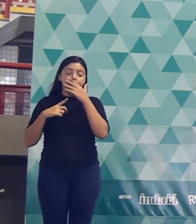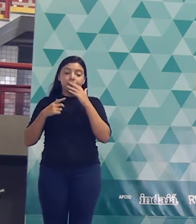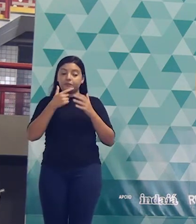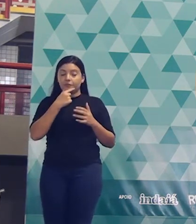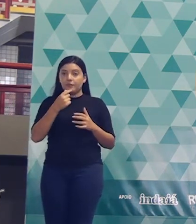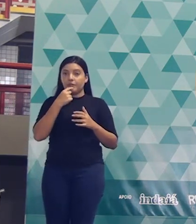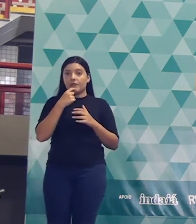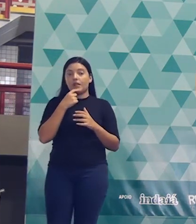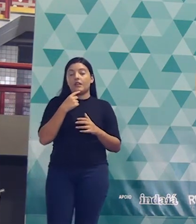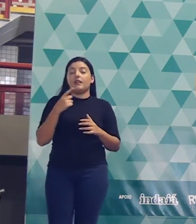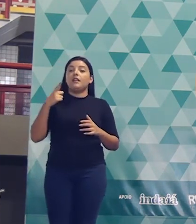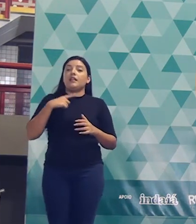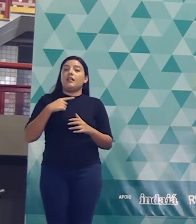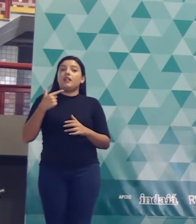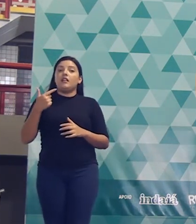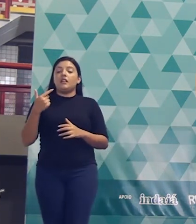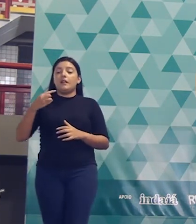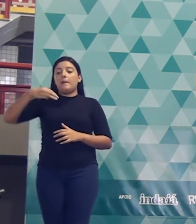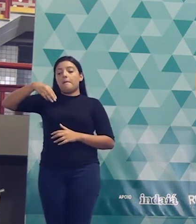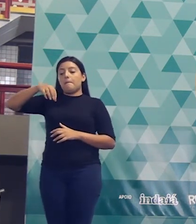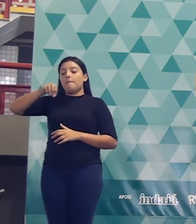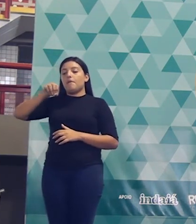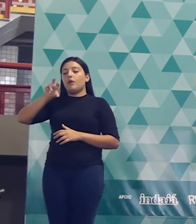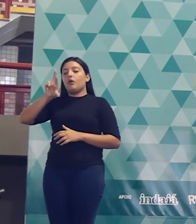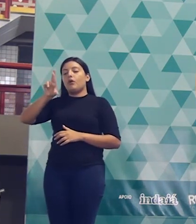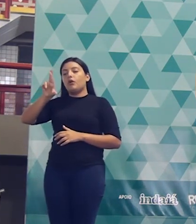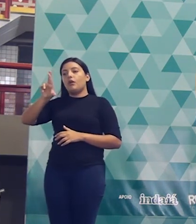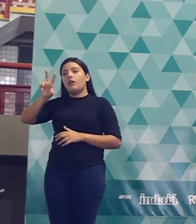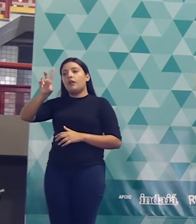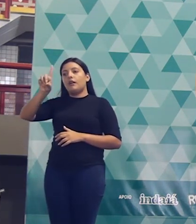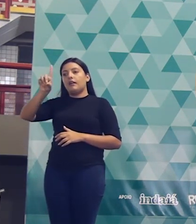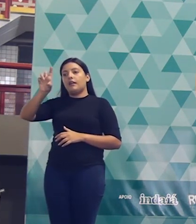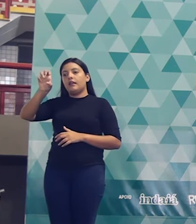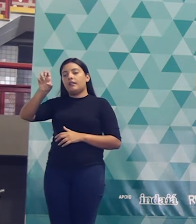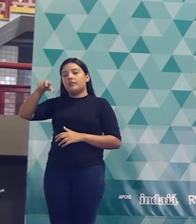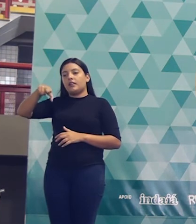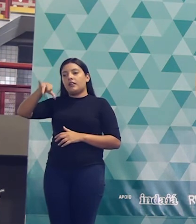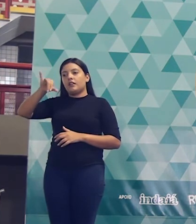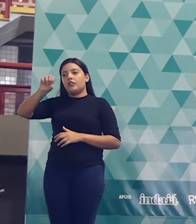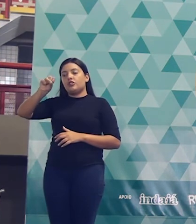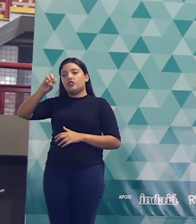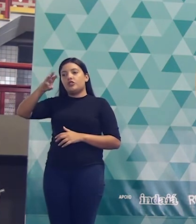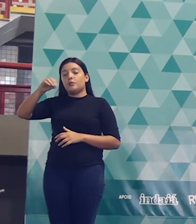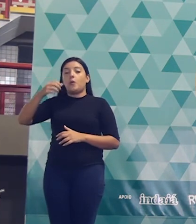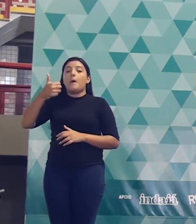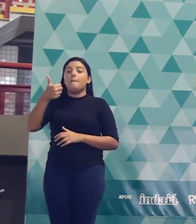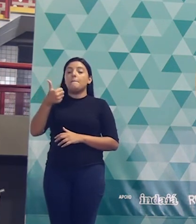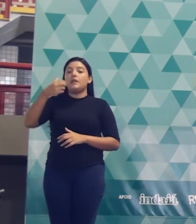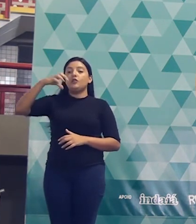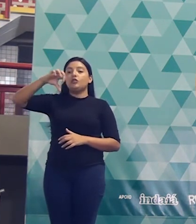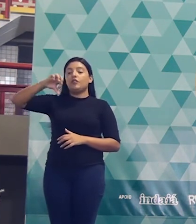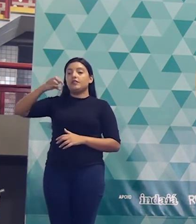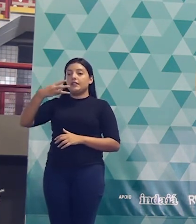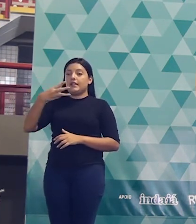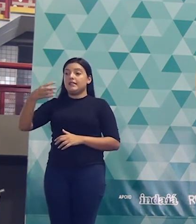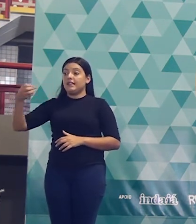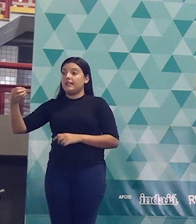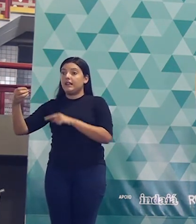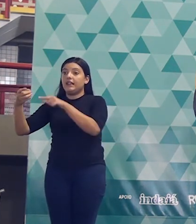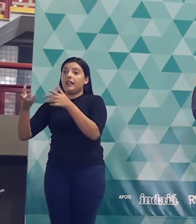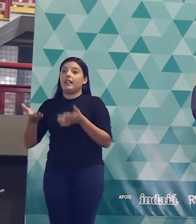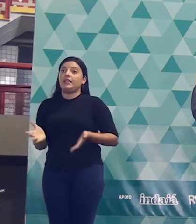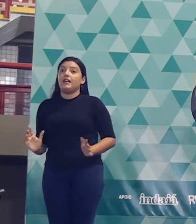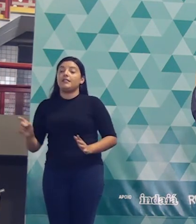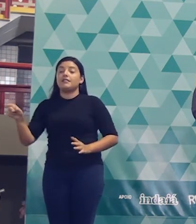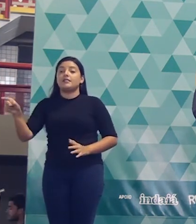Drummond é da segunda geração do modernismo brasileiro. Drummond é da geração de 1930. Ir para os